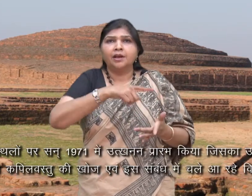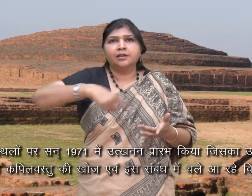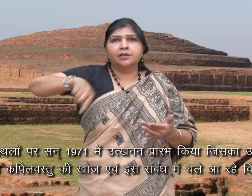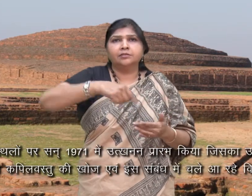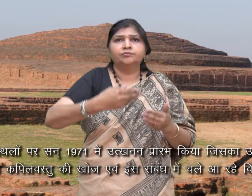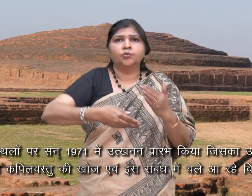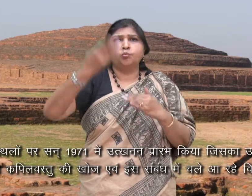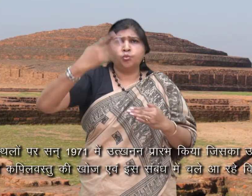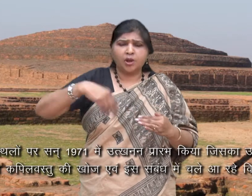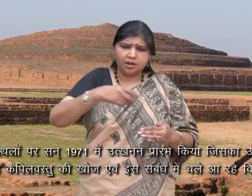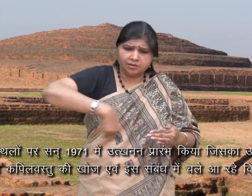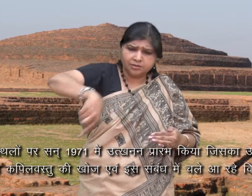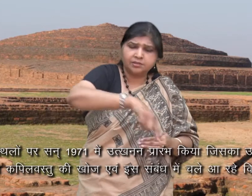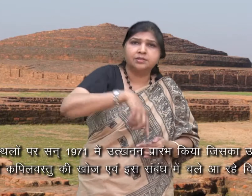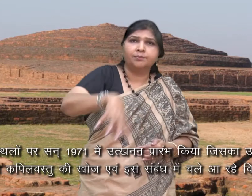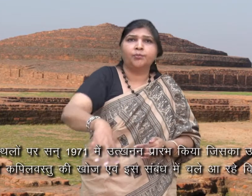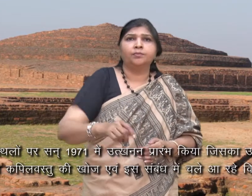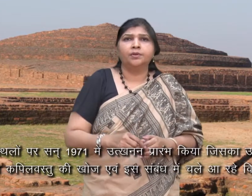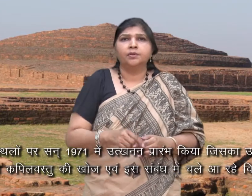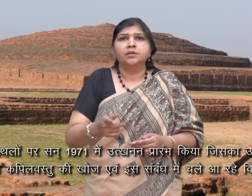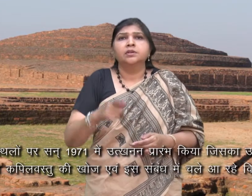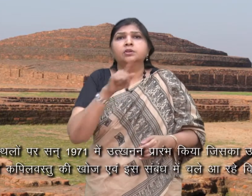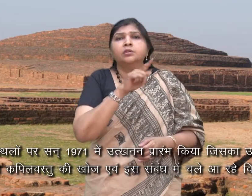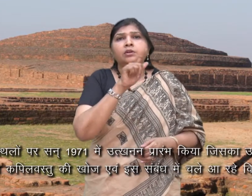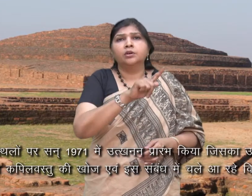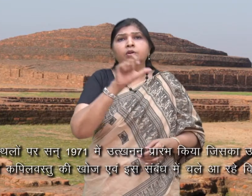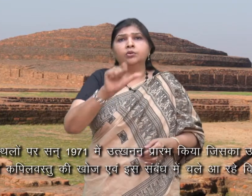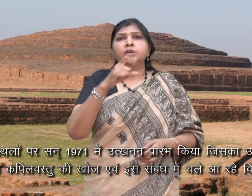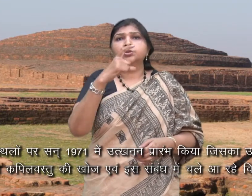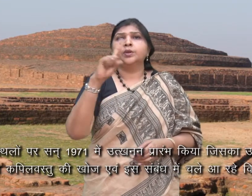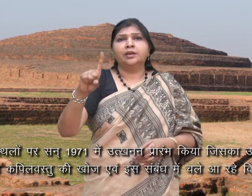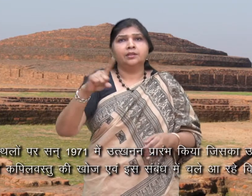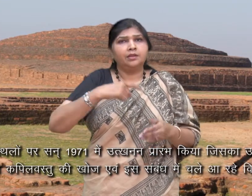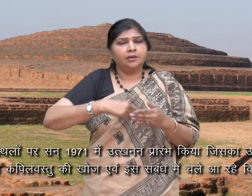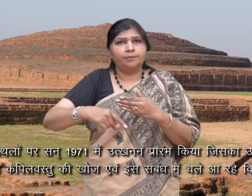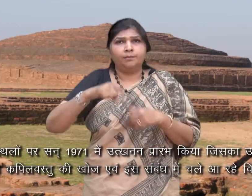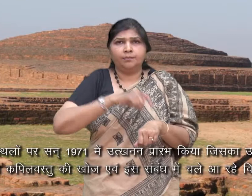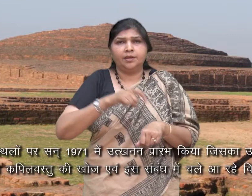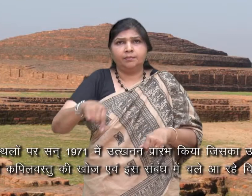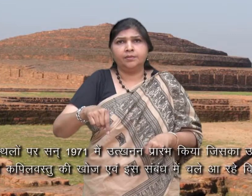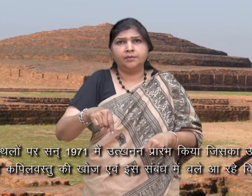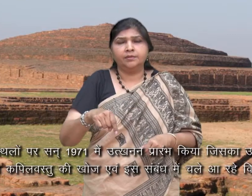पुरा स्थलों पर सन 1971 में उत्खनन प्रारंभ किया,